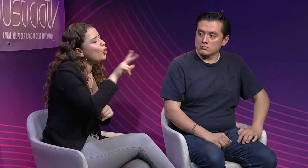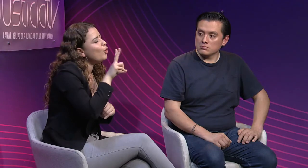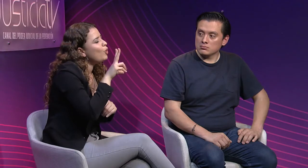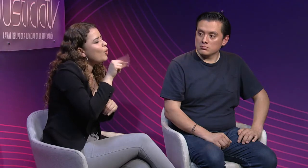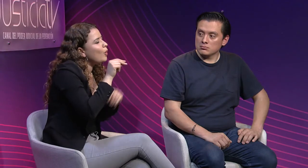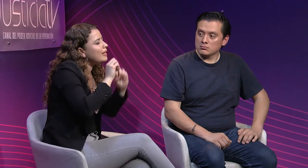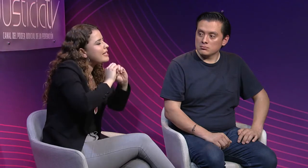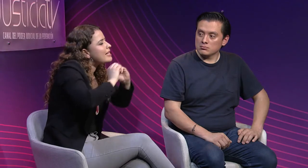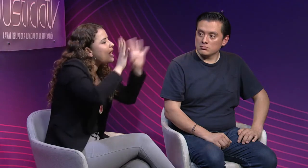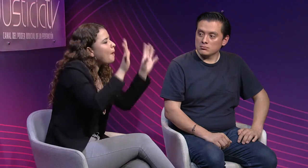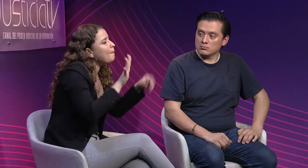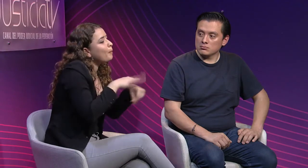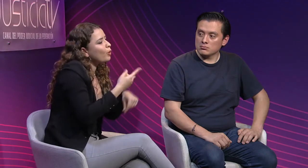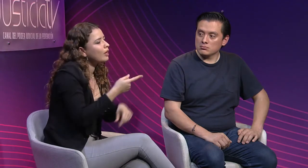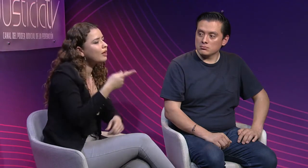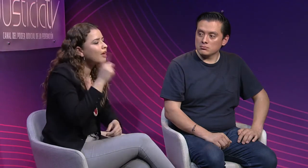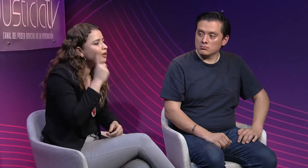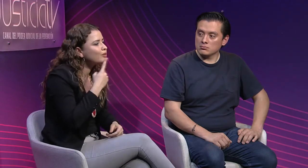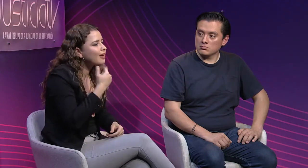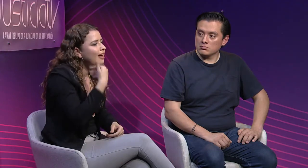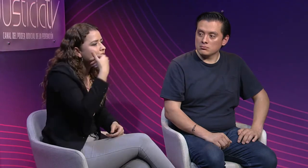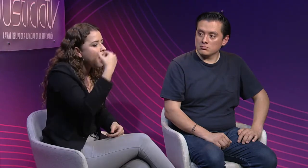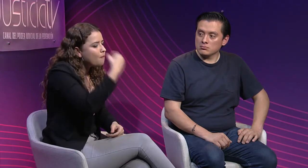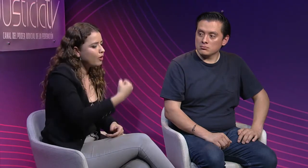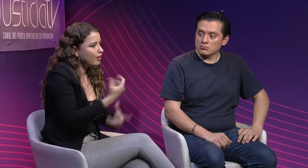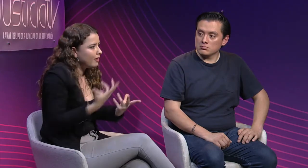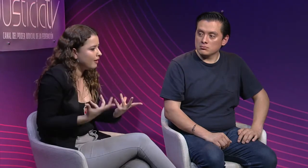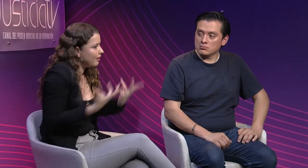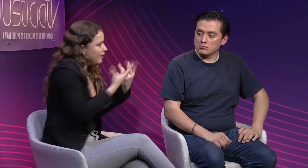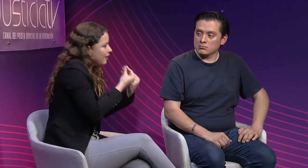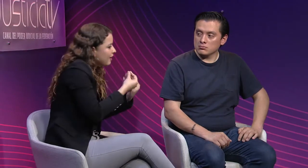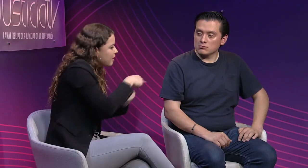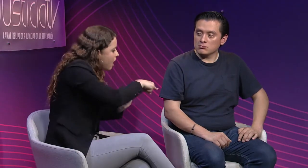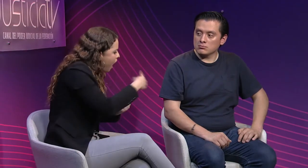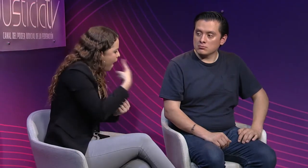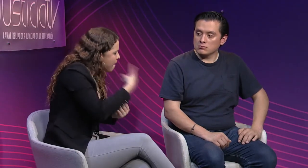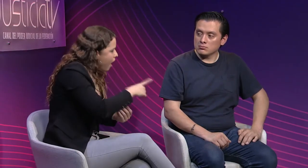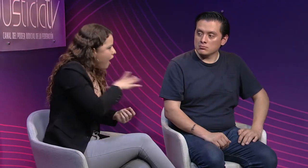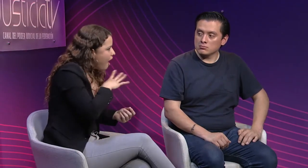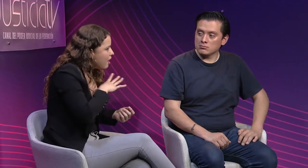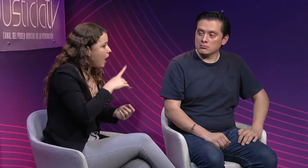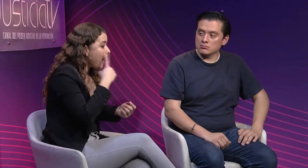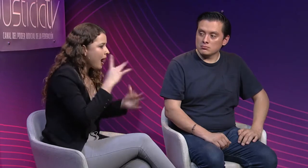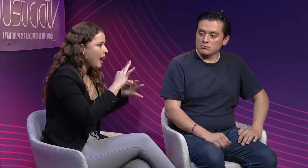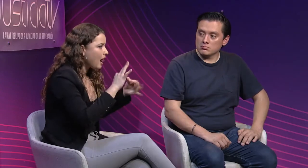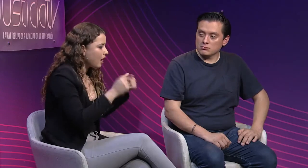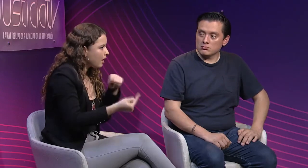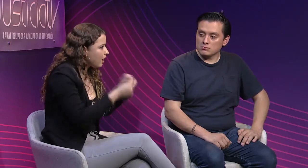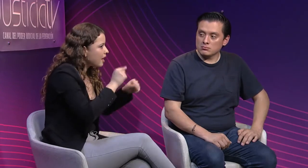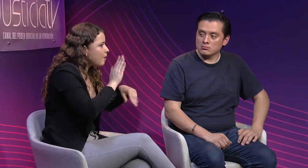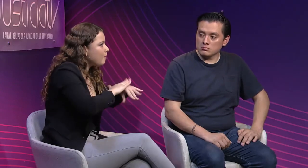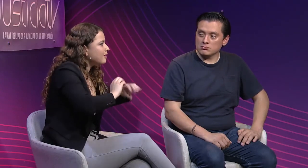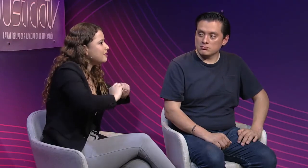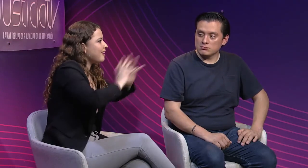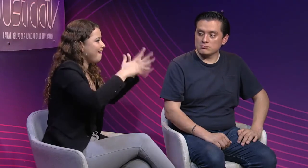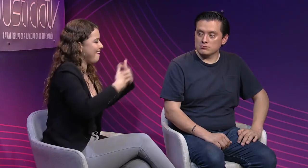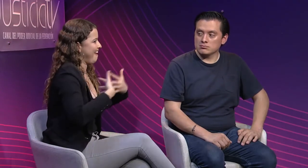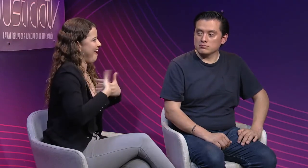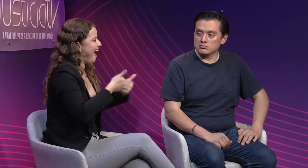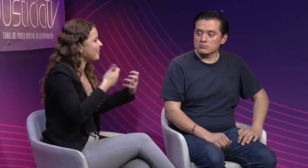Y sí es cierto que a veces podemos traer un intérprete, sí es cierto, pero lo cierto es, y aprender, pero lo cierto es que, por ejemplo,